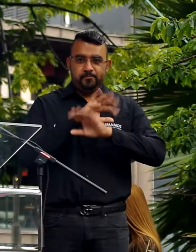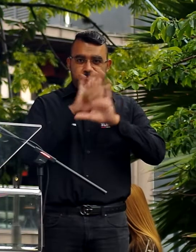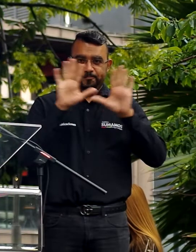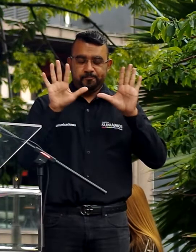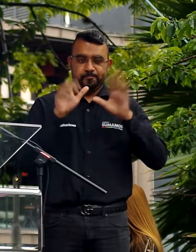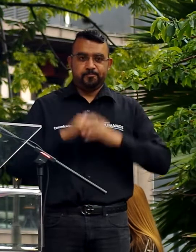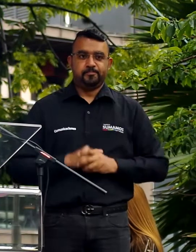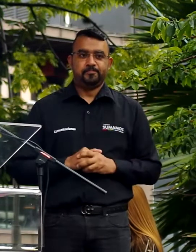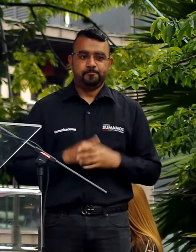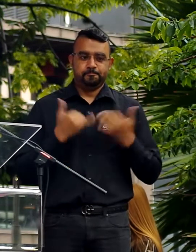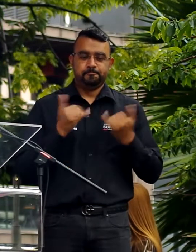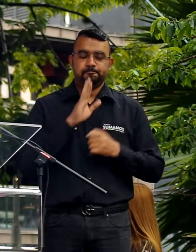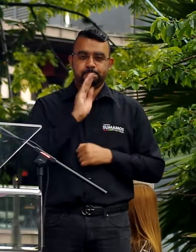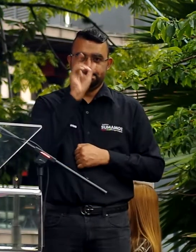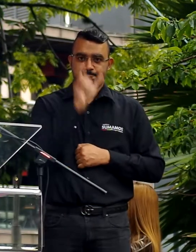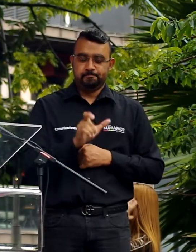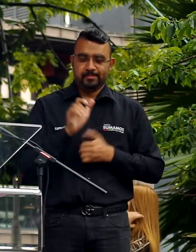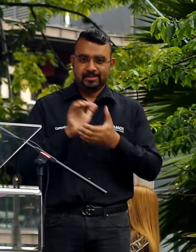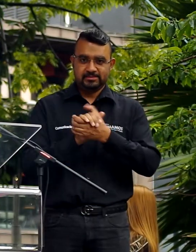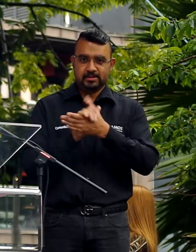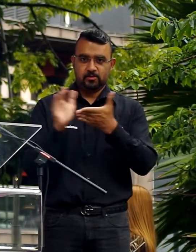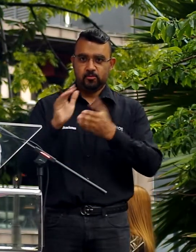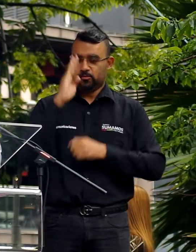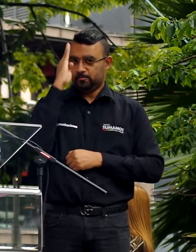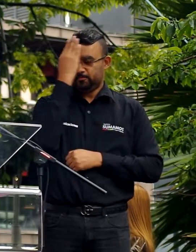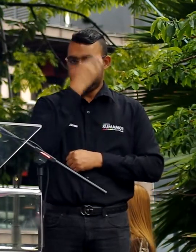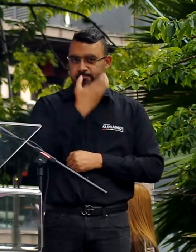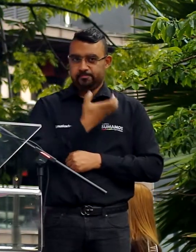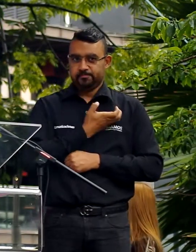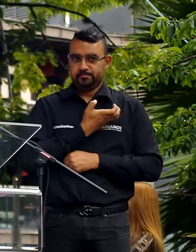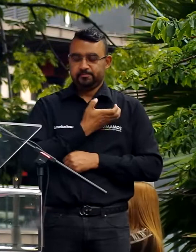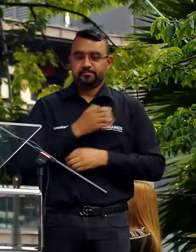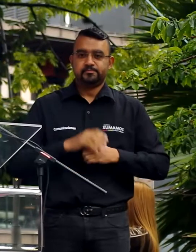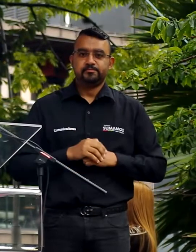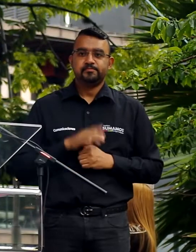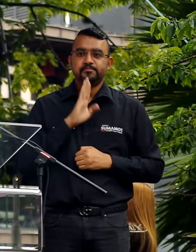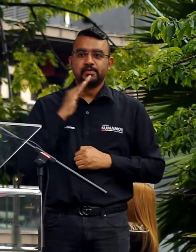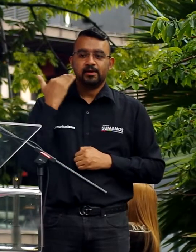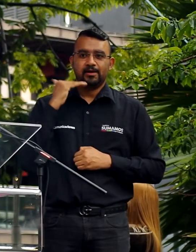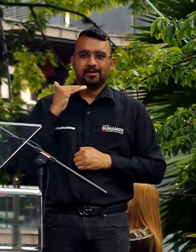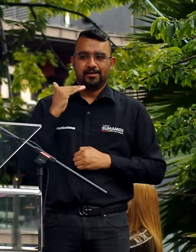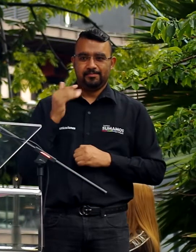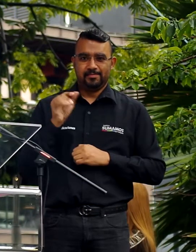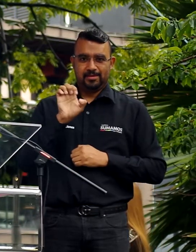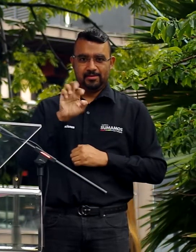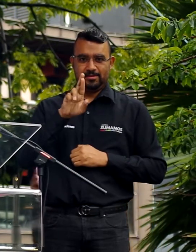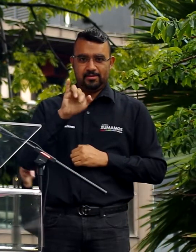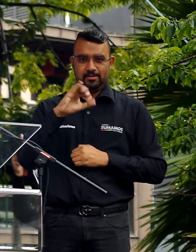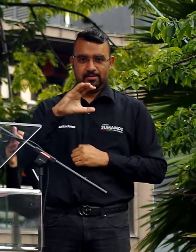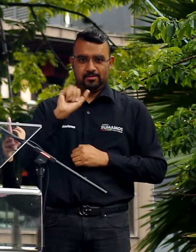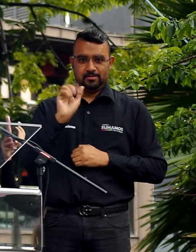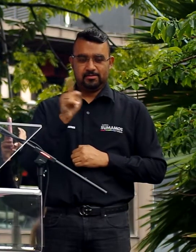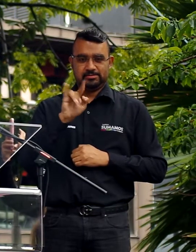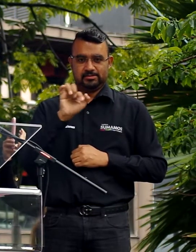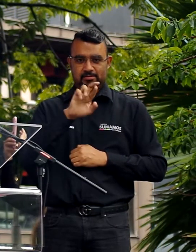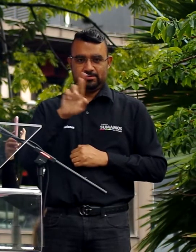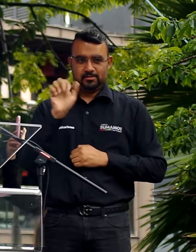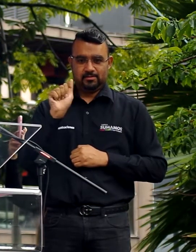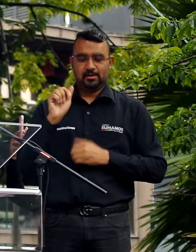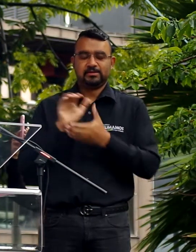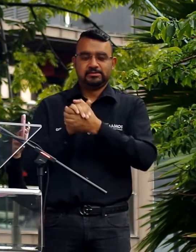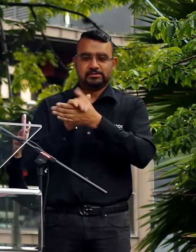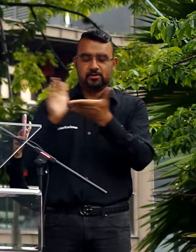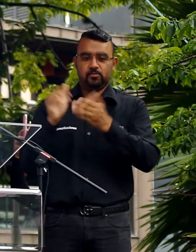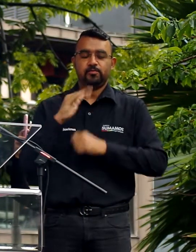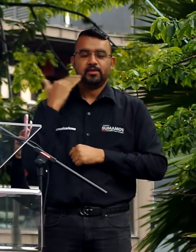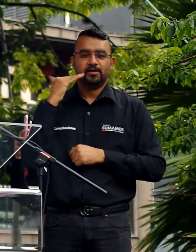saludamos de manera muy especial al alcalde Braulio Espinosa Márquez, a la gestora social Erika Sierra Quiroga, a Julián Andrea